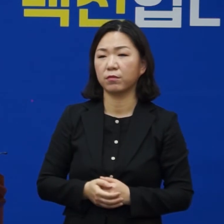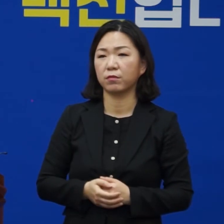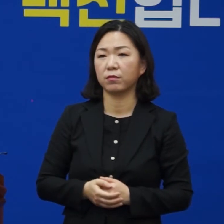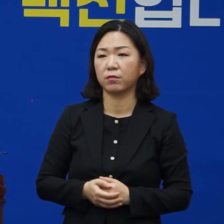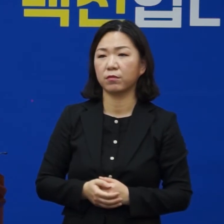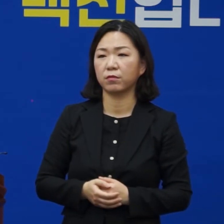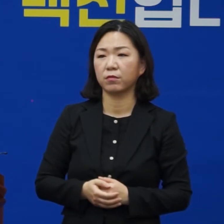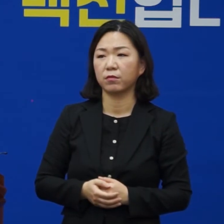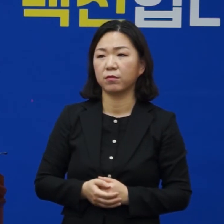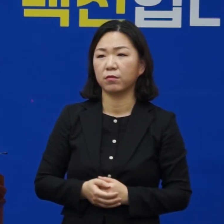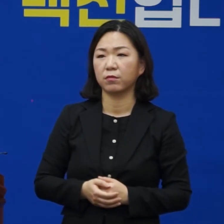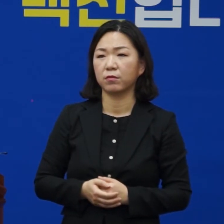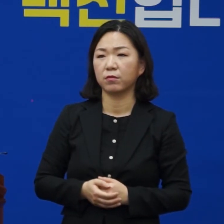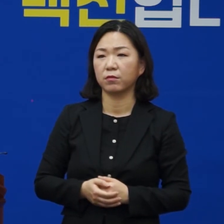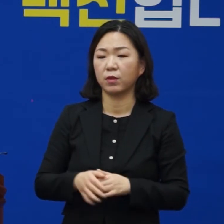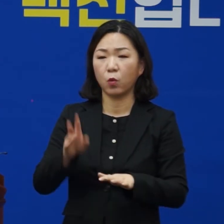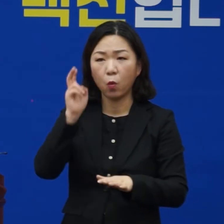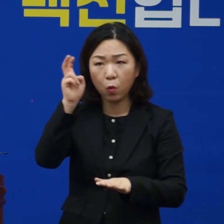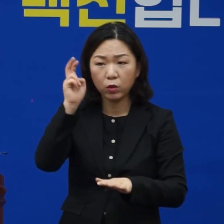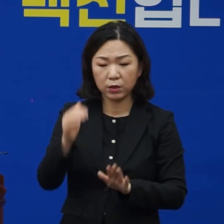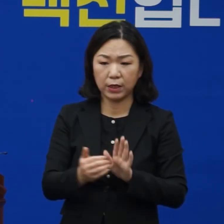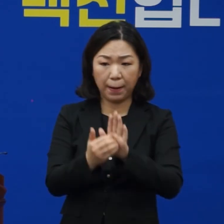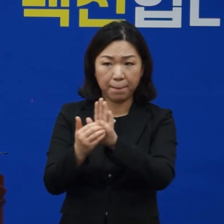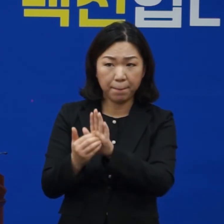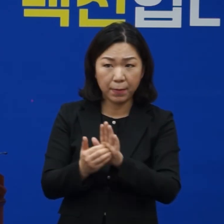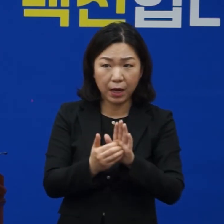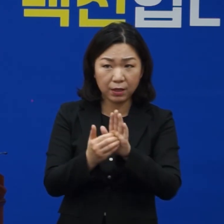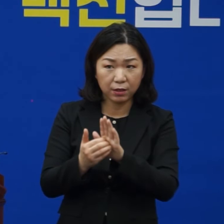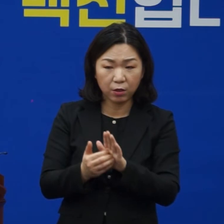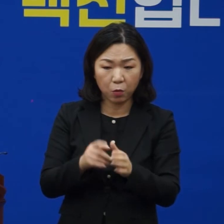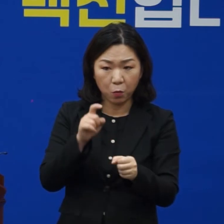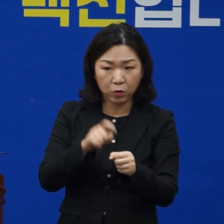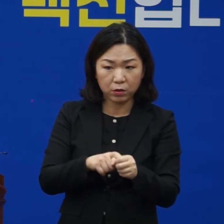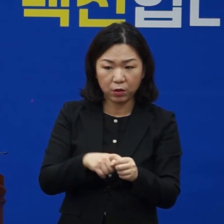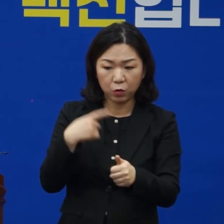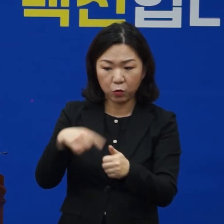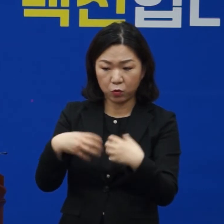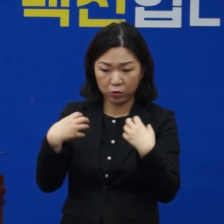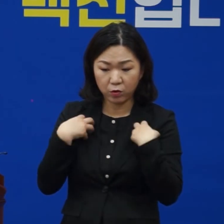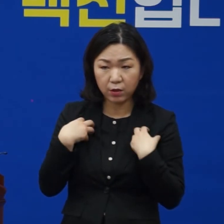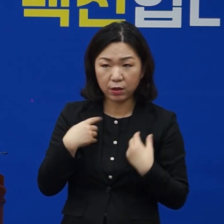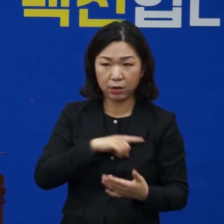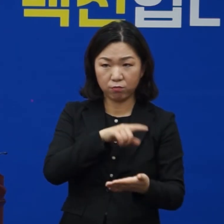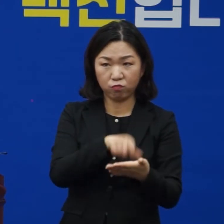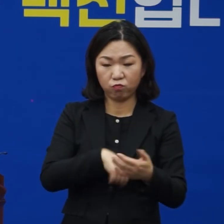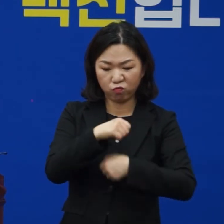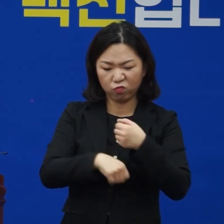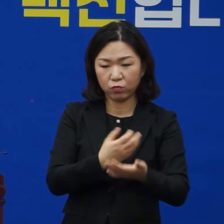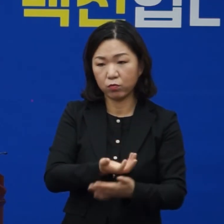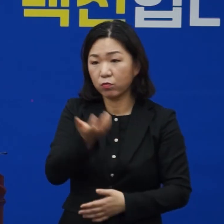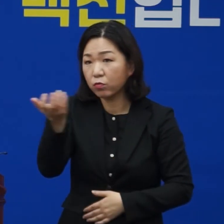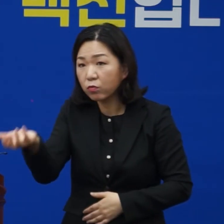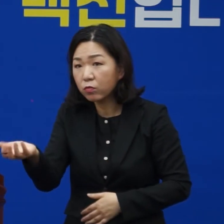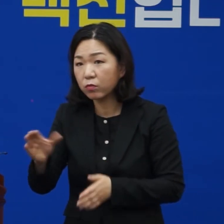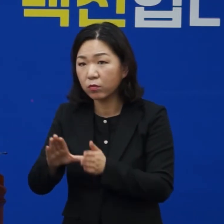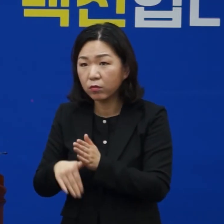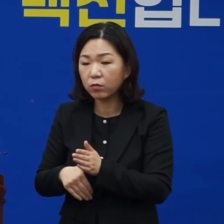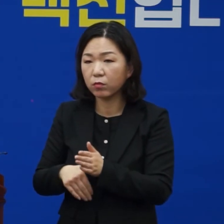자칫 우리가 방역적인 차원에서 법을 어기고 교육청에 줬을 경우 이